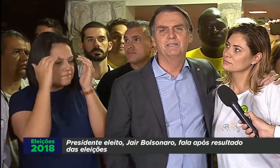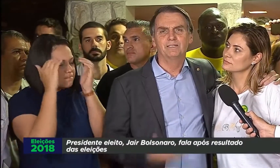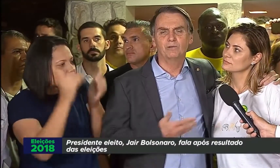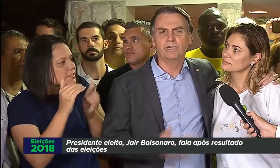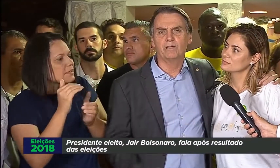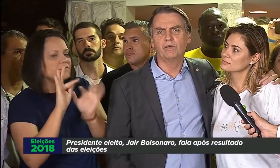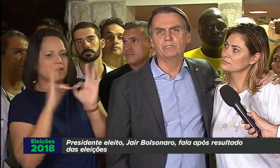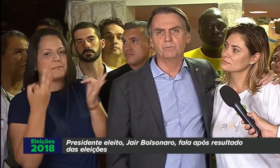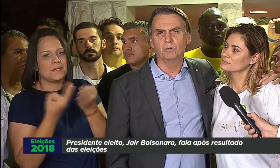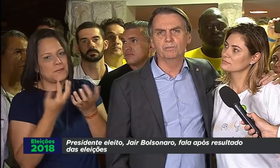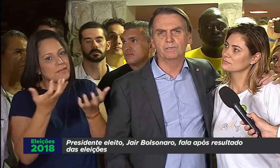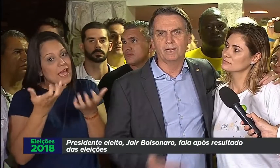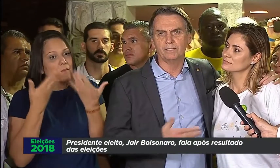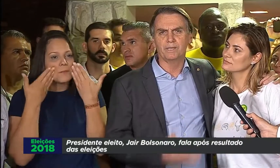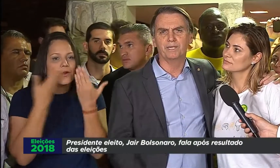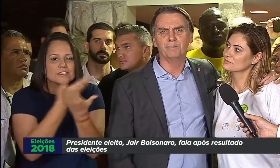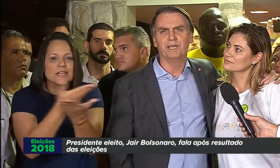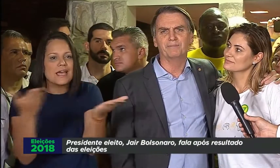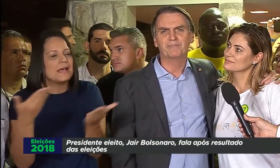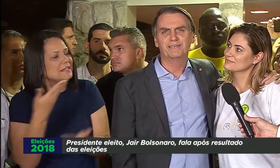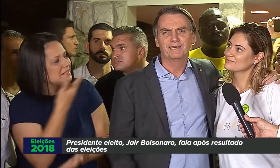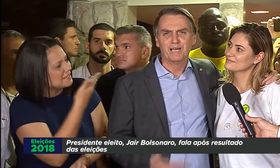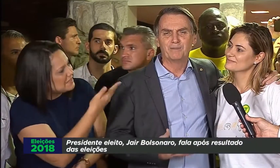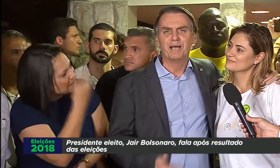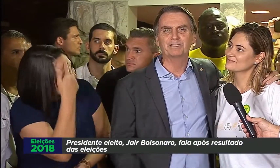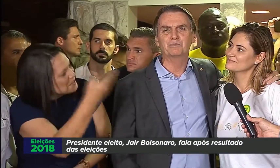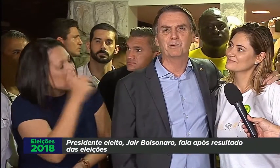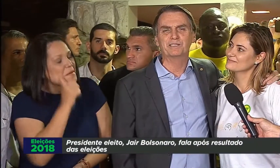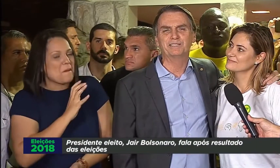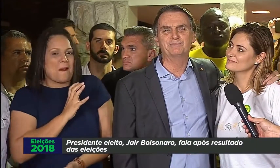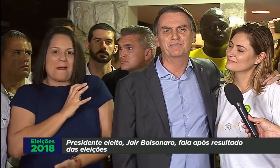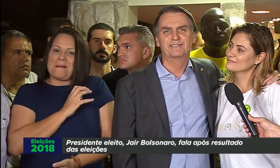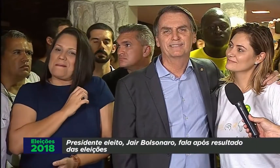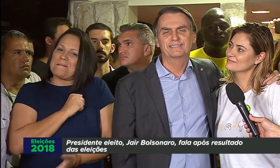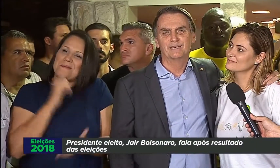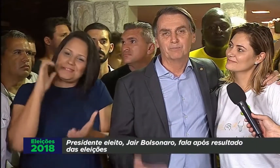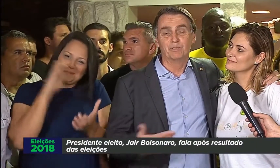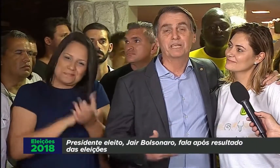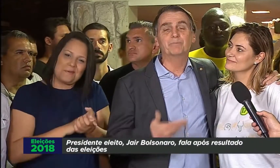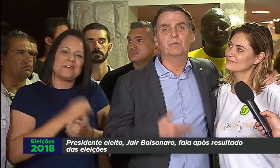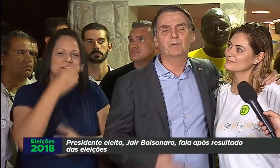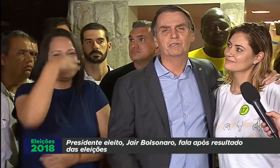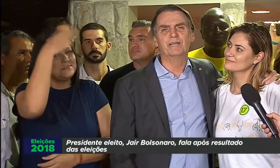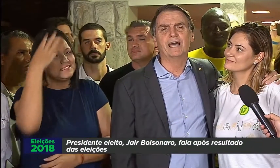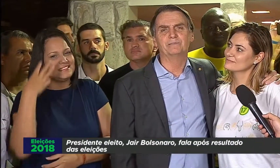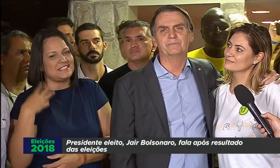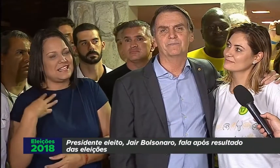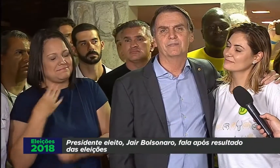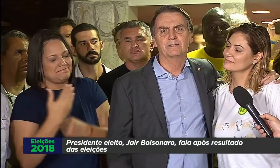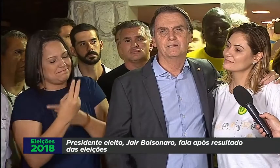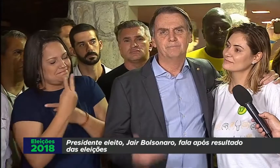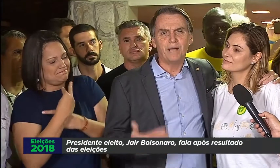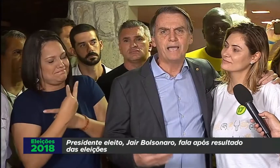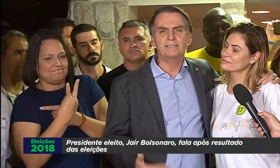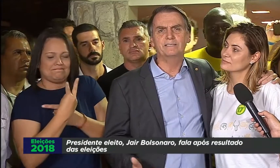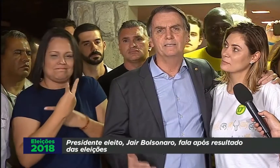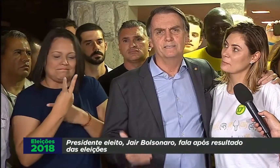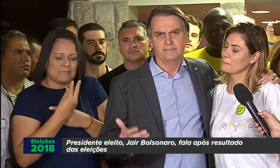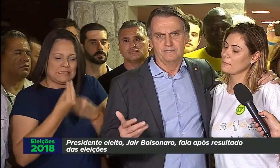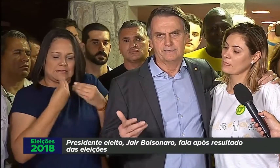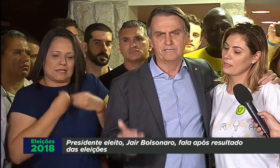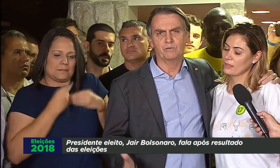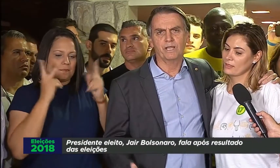mesma. Eu quero agora de público agradecer a minha amada esposa por ter proporcionado